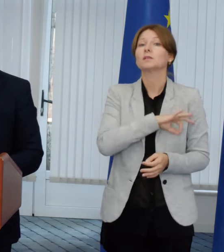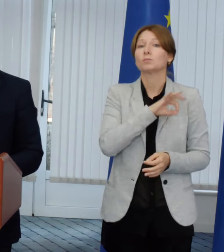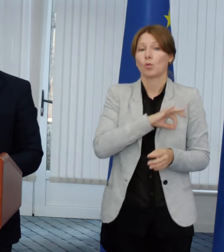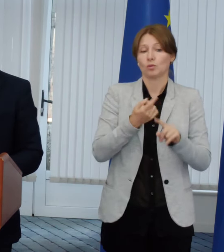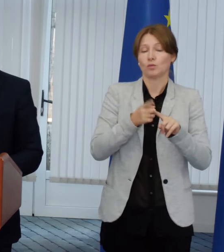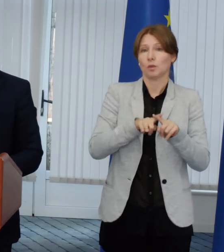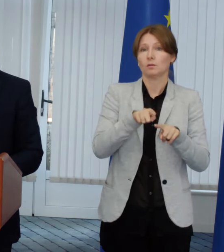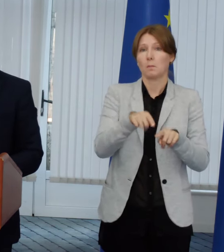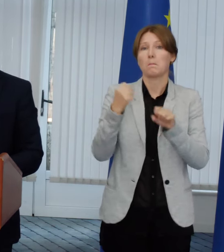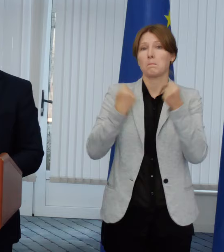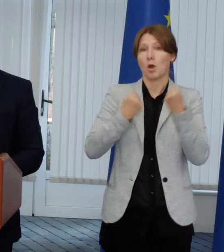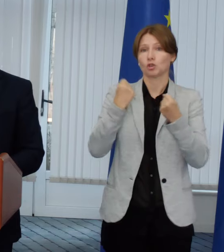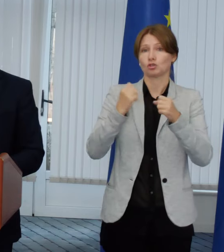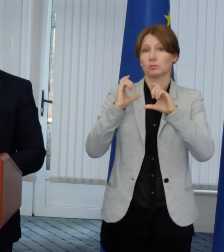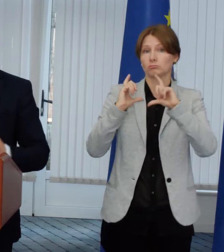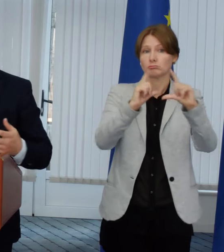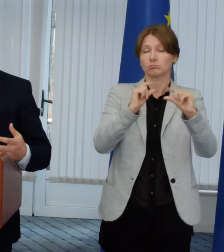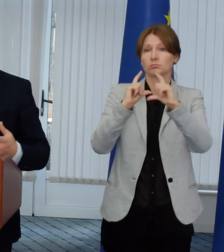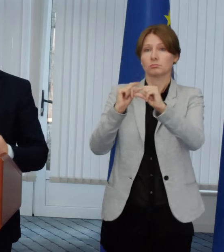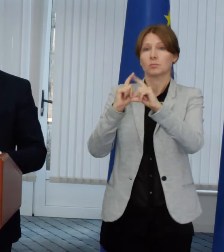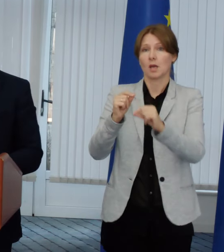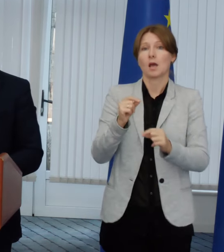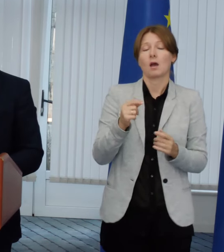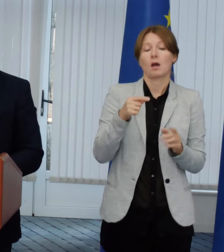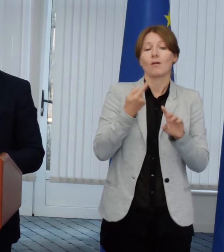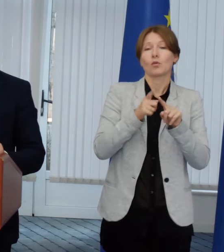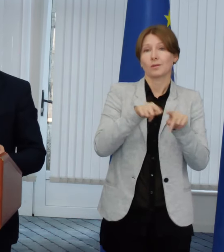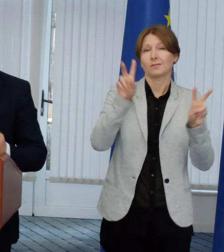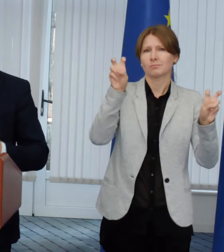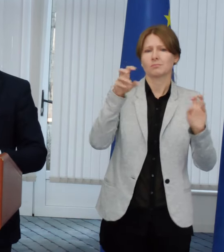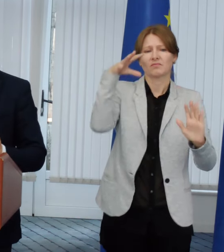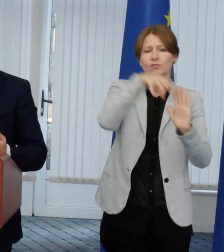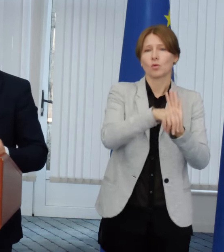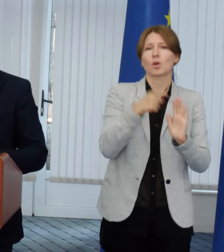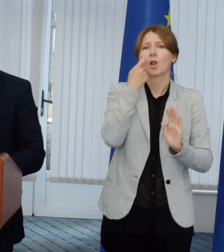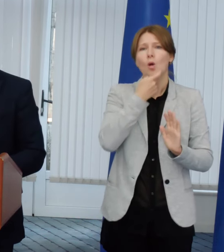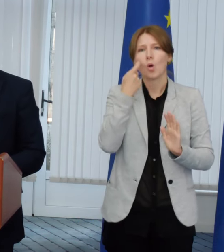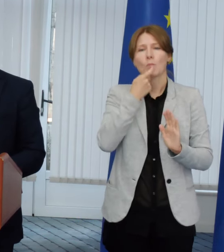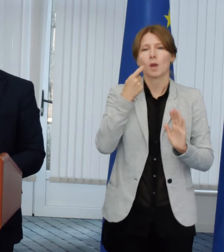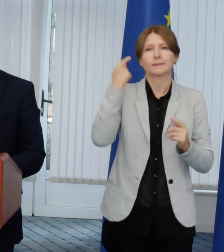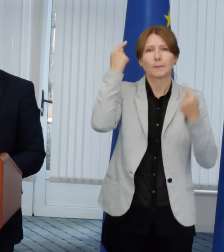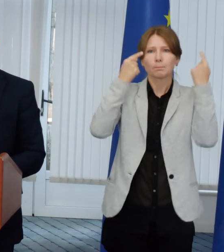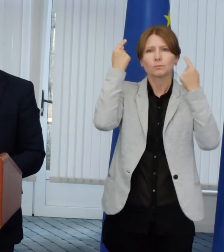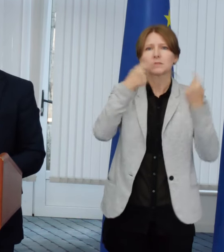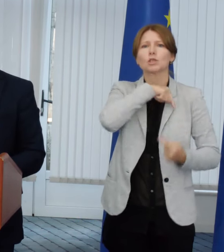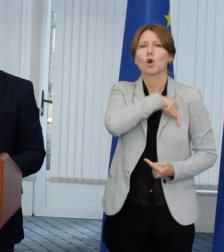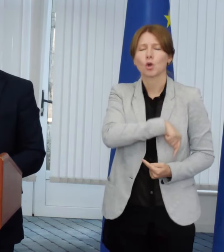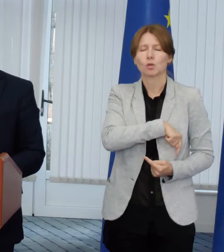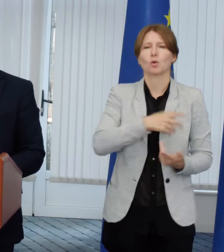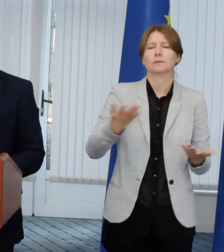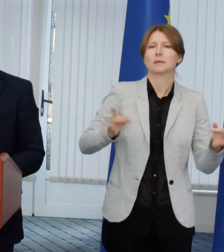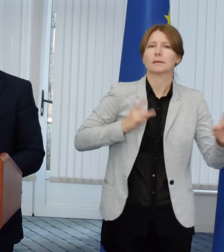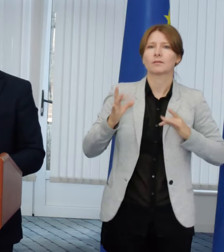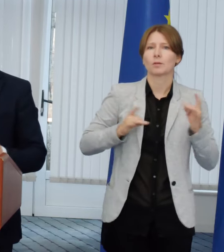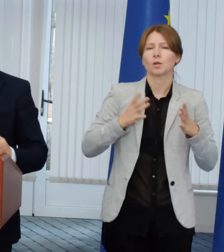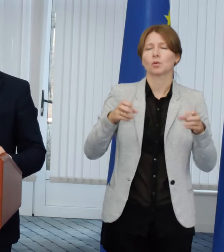mobilă este un serviciu în care mai mulți specialiști, logopezi, psihologi, kinetoterapeuți,